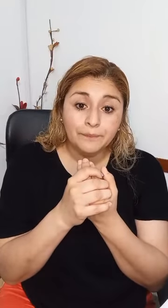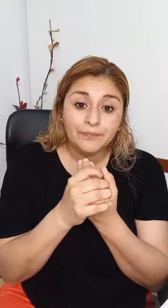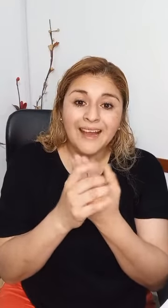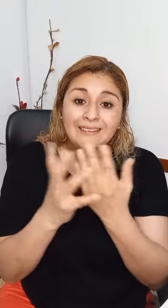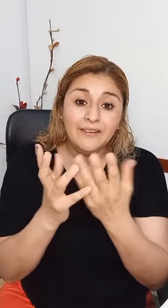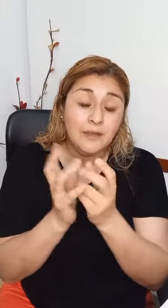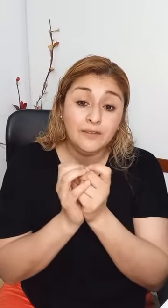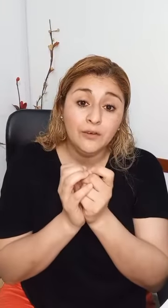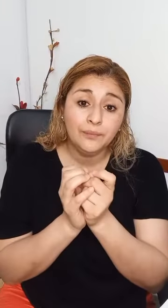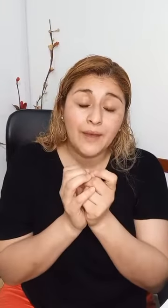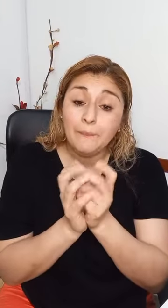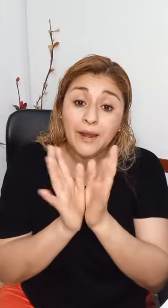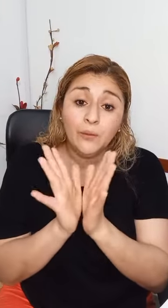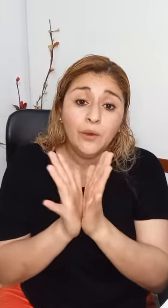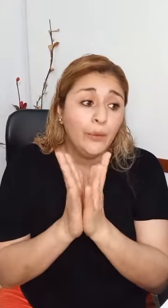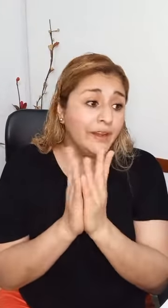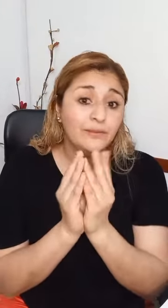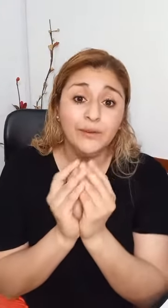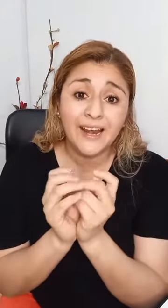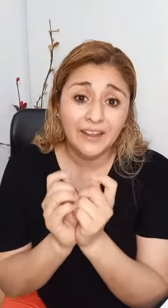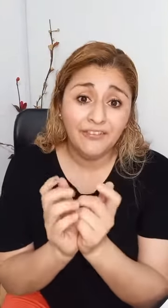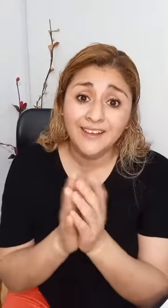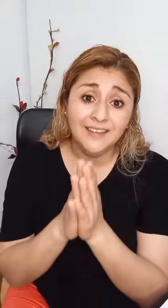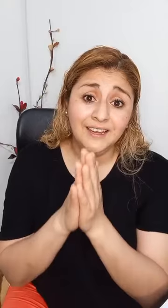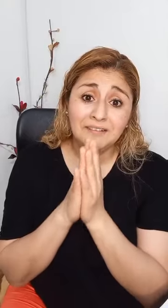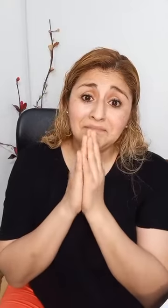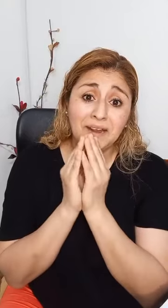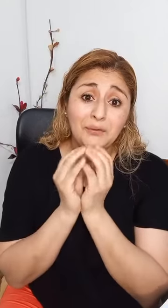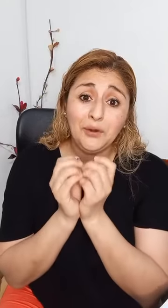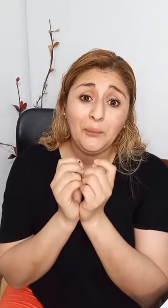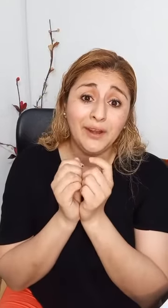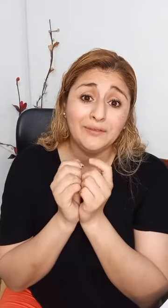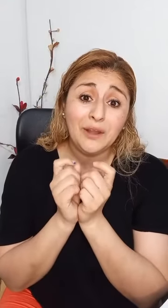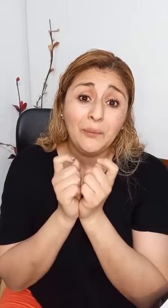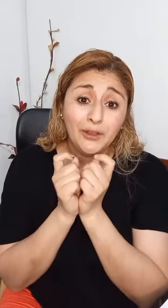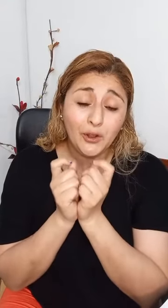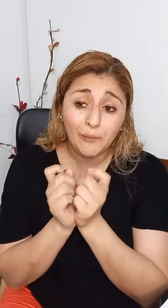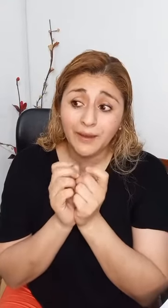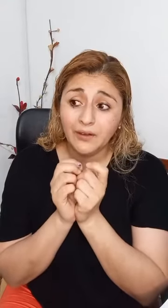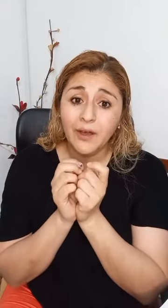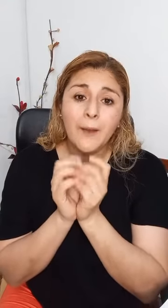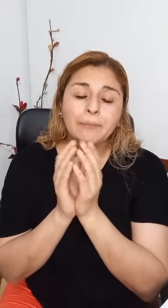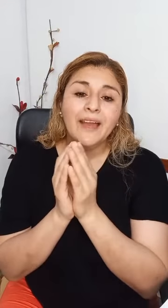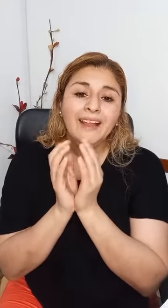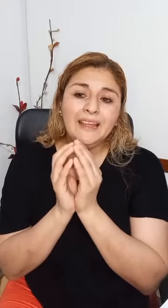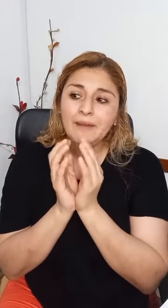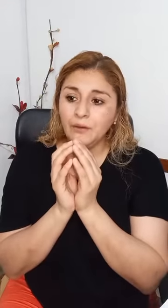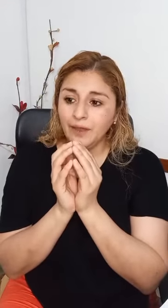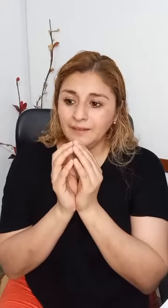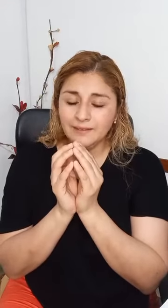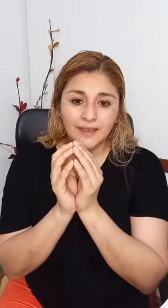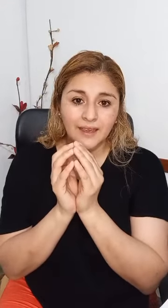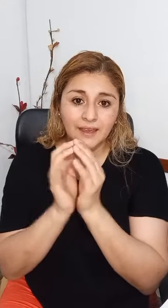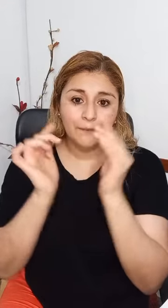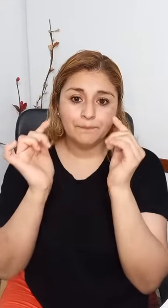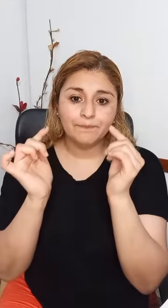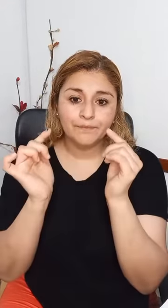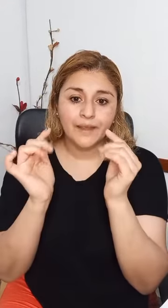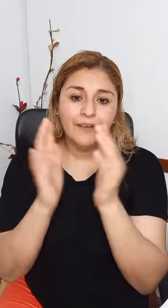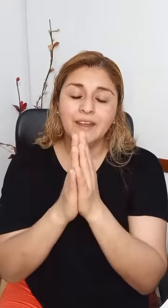Y hasta a veces esto, para algunos puede resultarle fácil, para algunos puede resultar un poquito complejo. El tema no es,